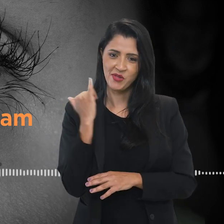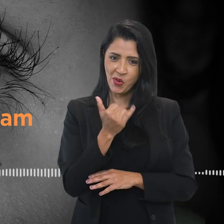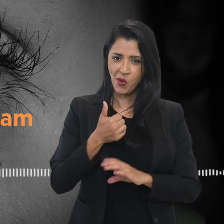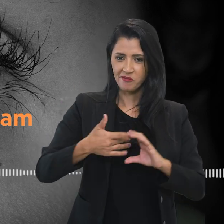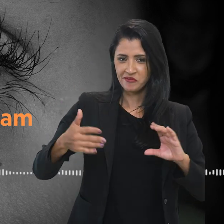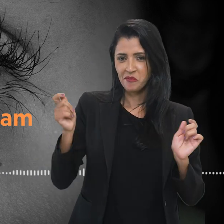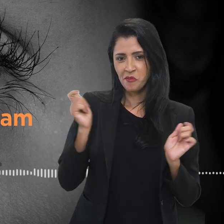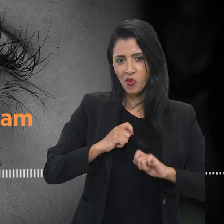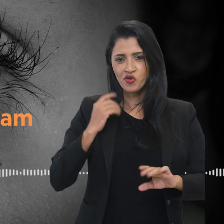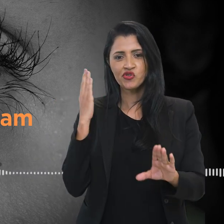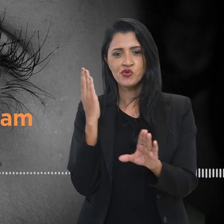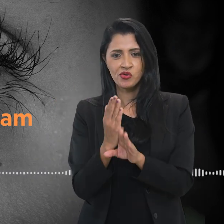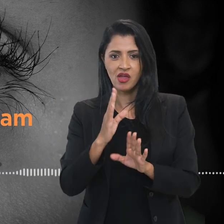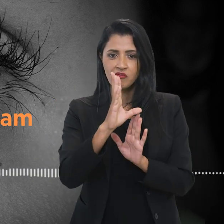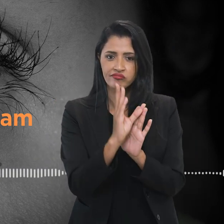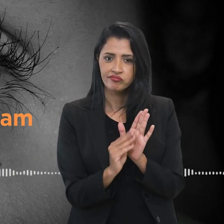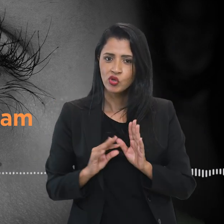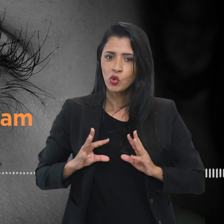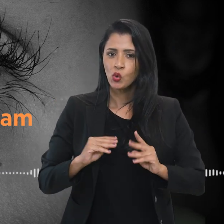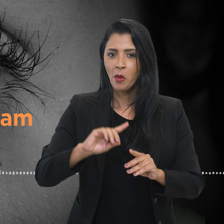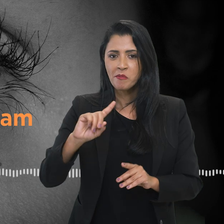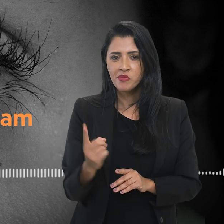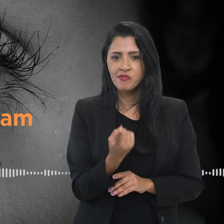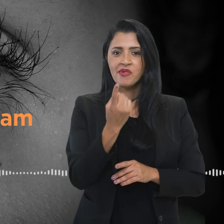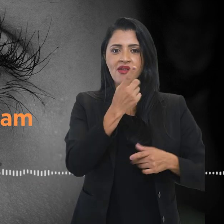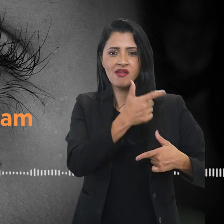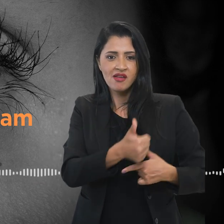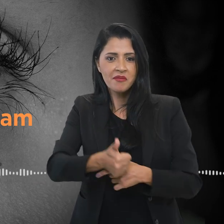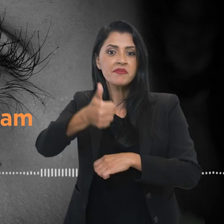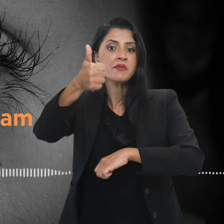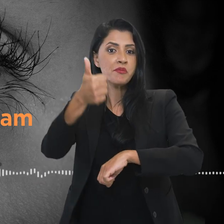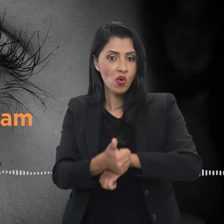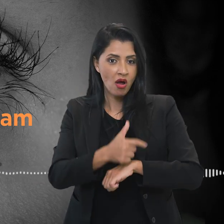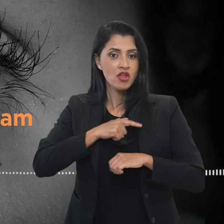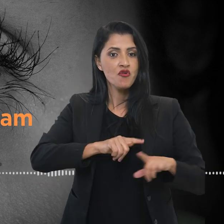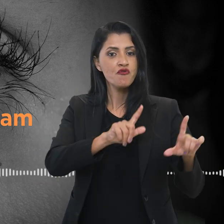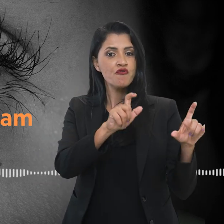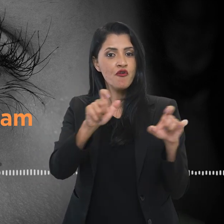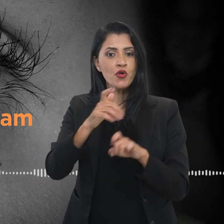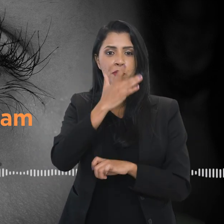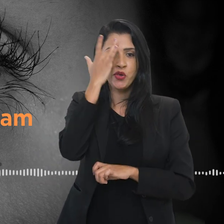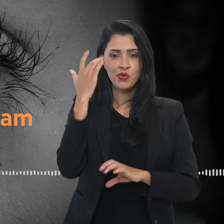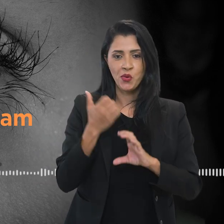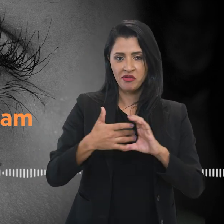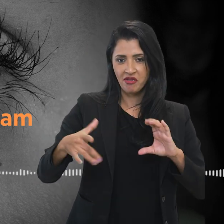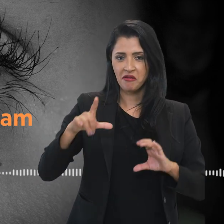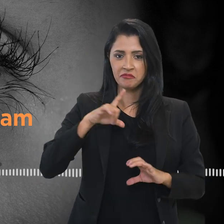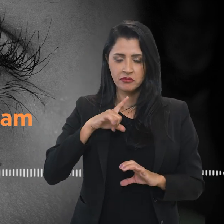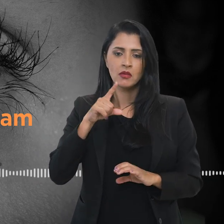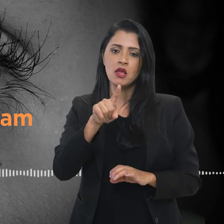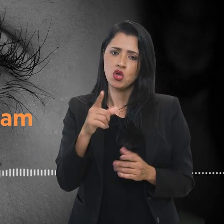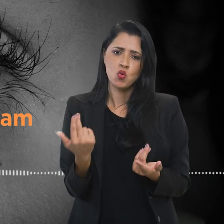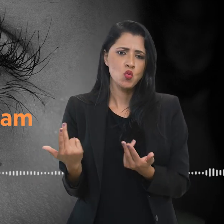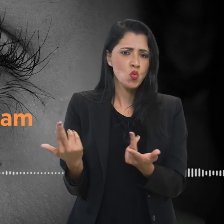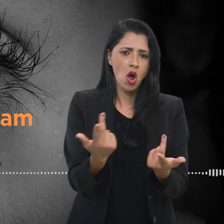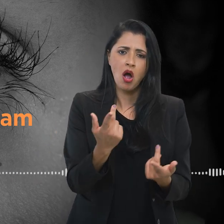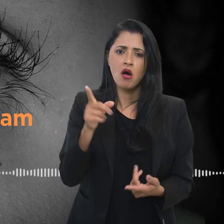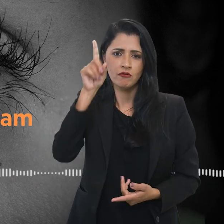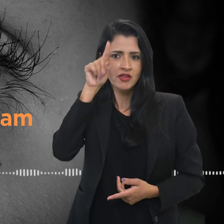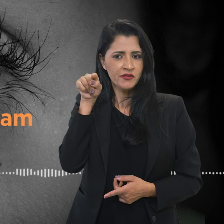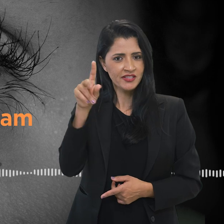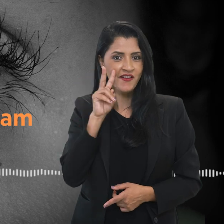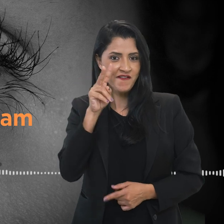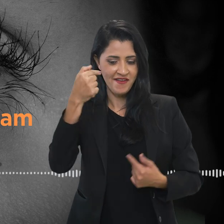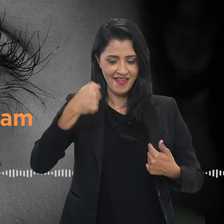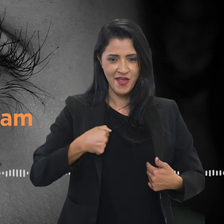bit.ly/históriasraras é possível encontrar o conteúdo completo da primeira temporada com uma galeria de fotos de pessoas com doenças raras em situações comuns. Vocês vão